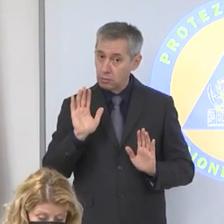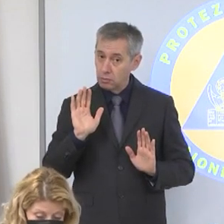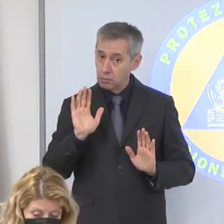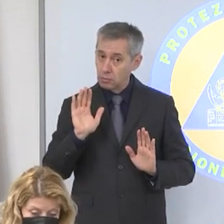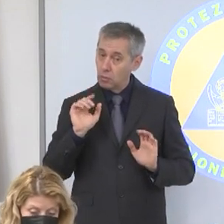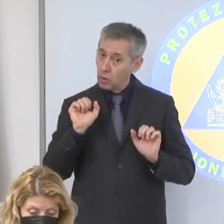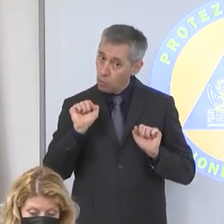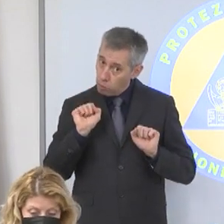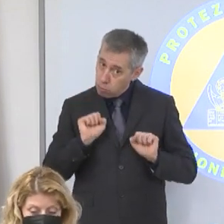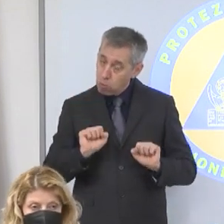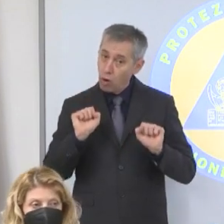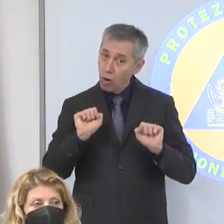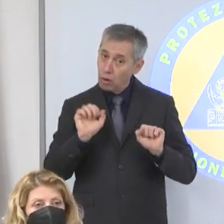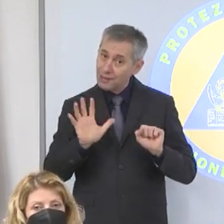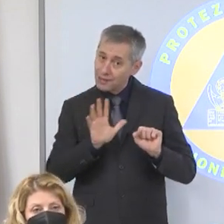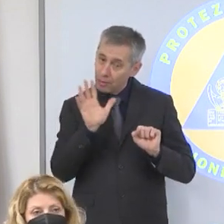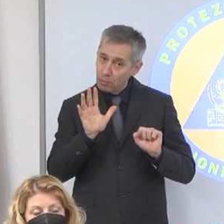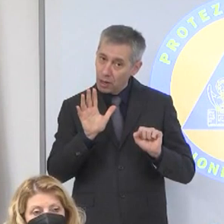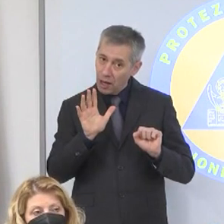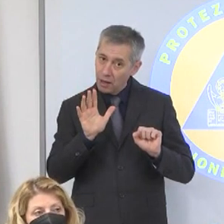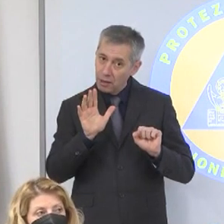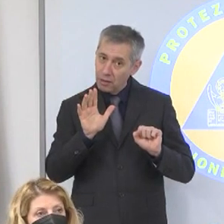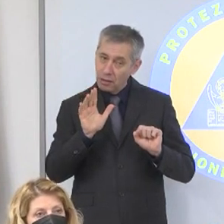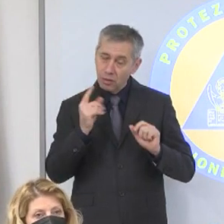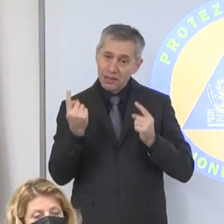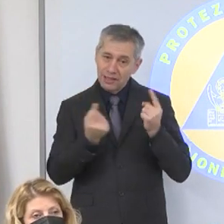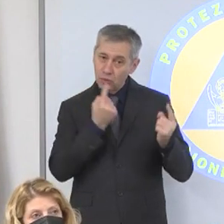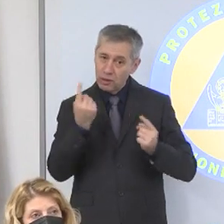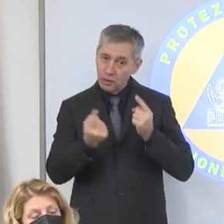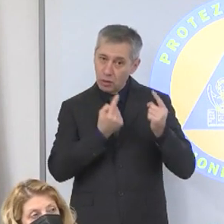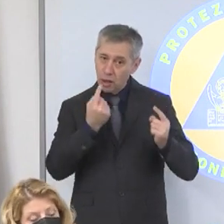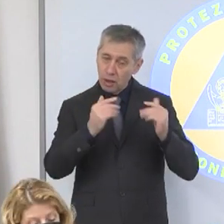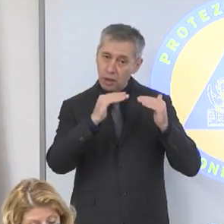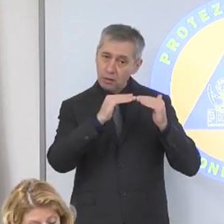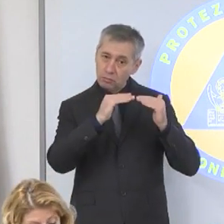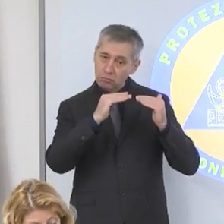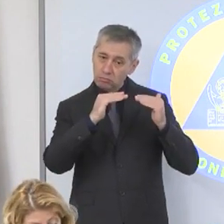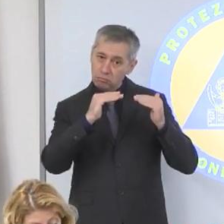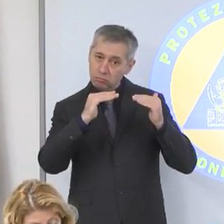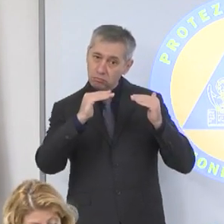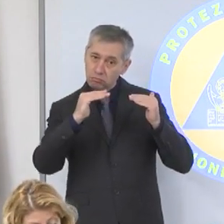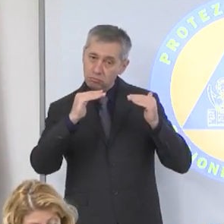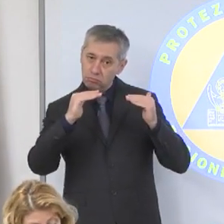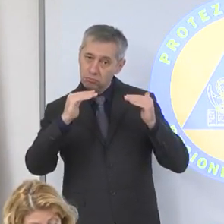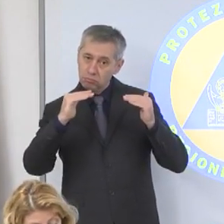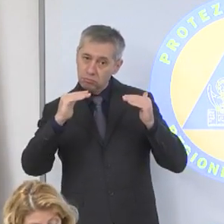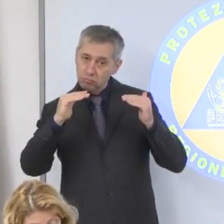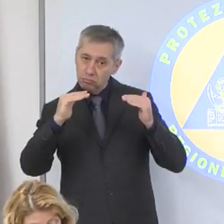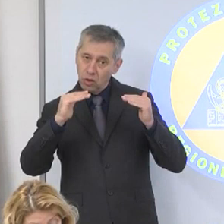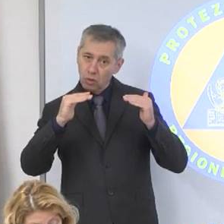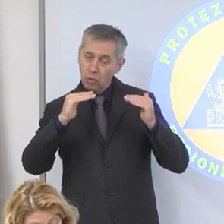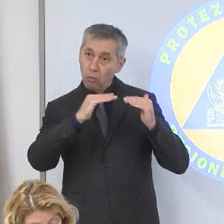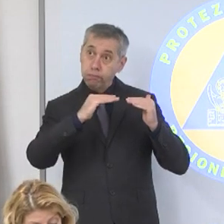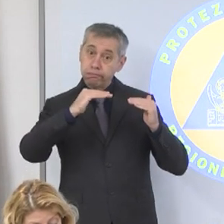ci sia una fase di plateau, cioè che la curva comunque si sia